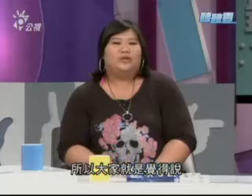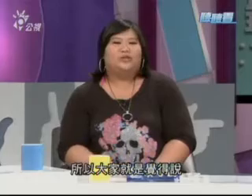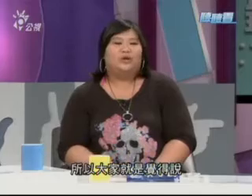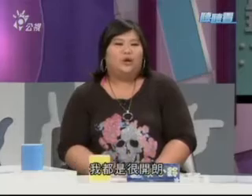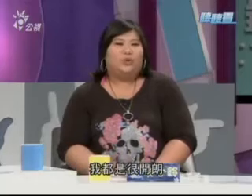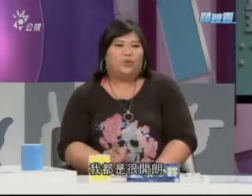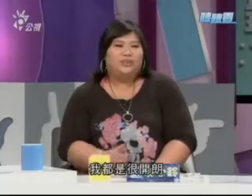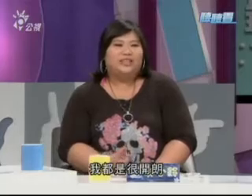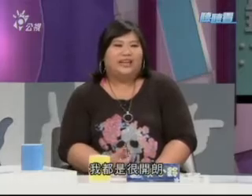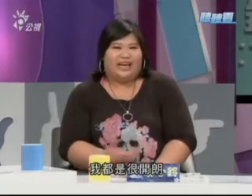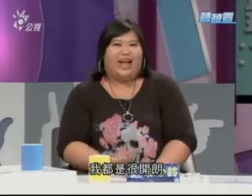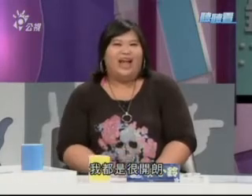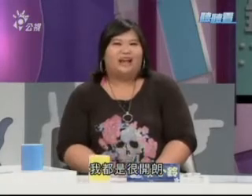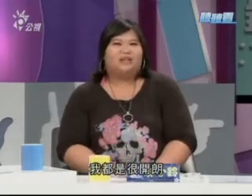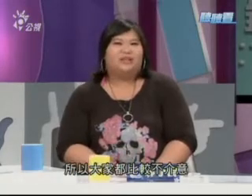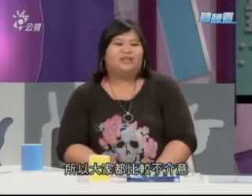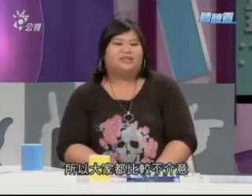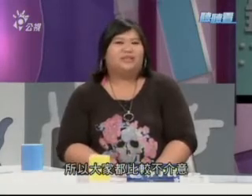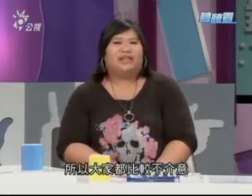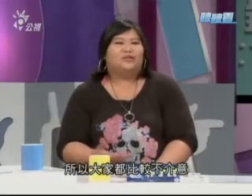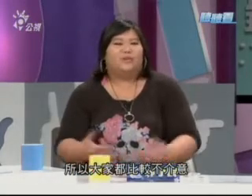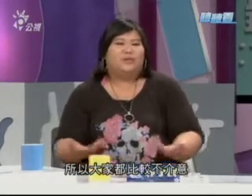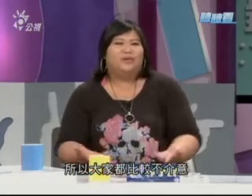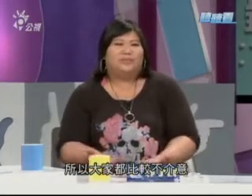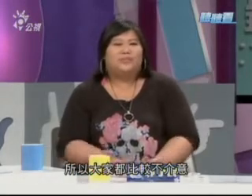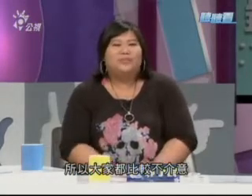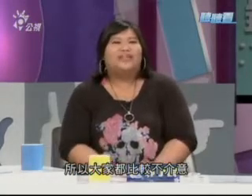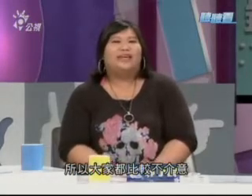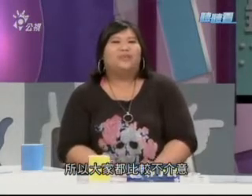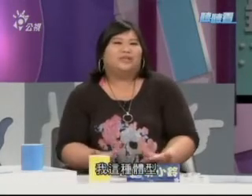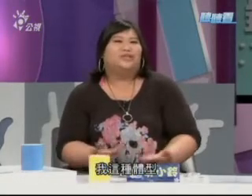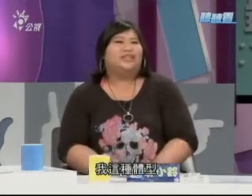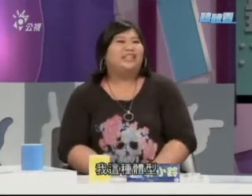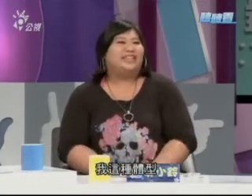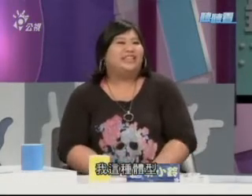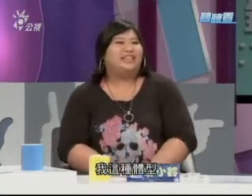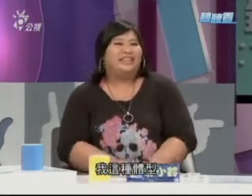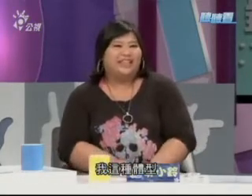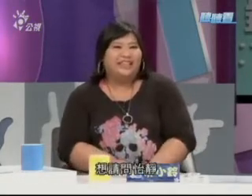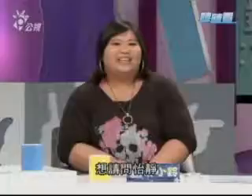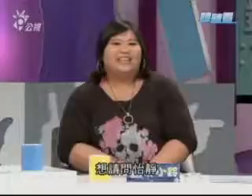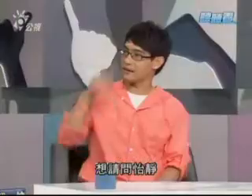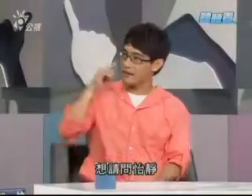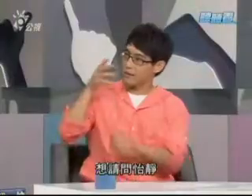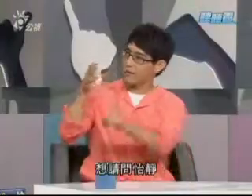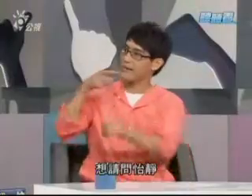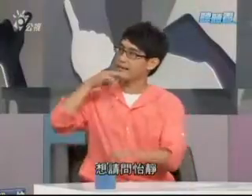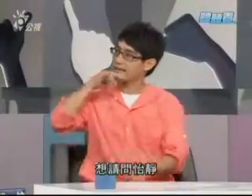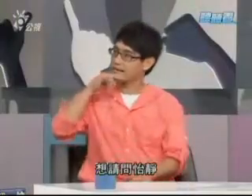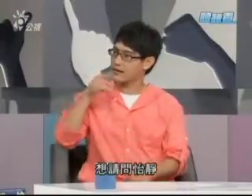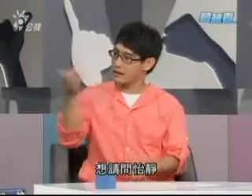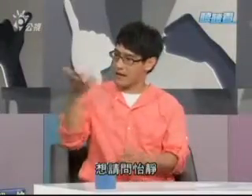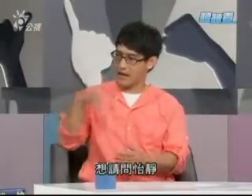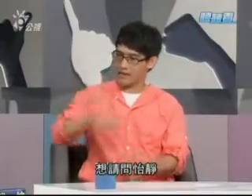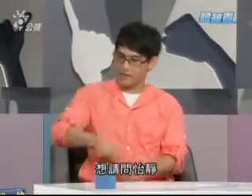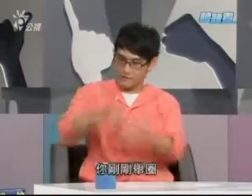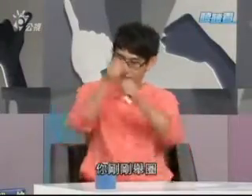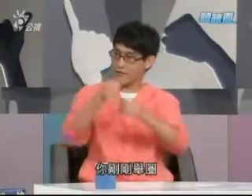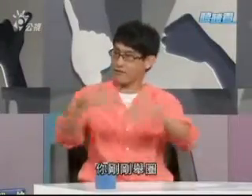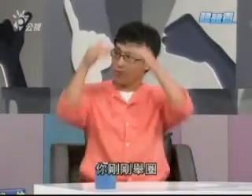得说我都是很开朗，所以大家都不会比较不介意我这种体型。 想请问怡静啊，你刚刚